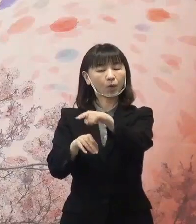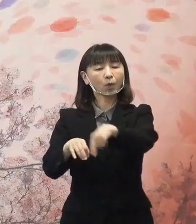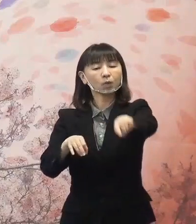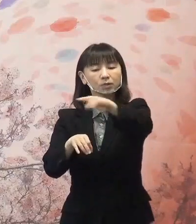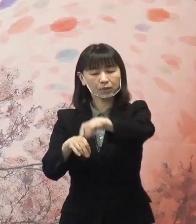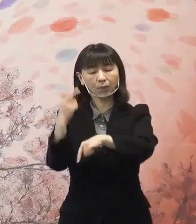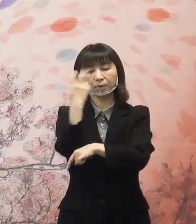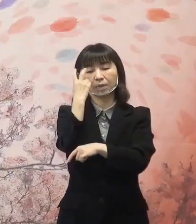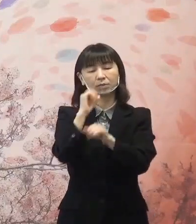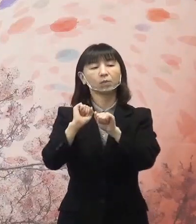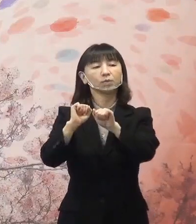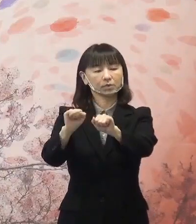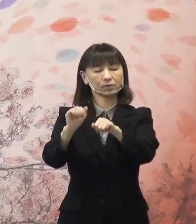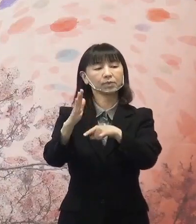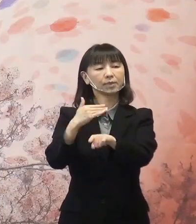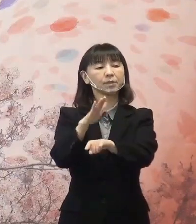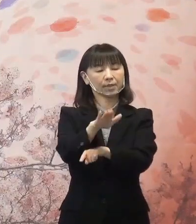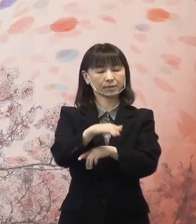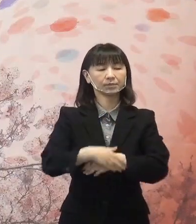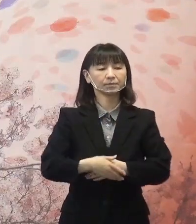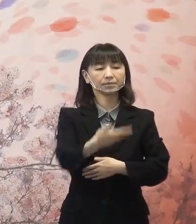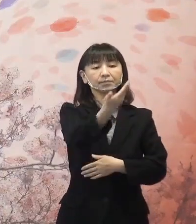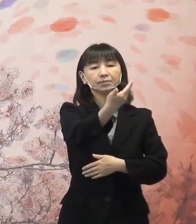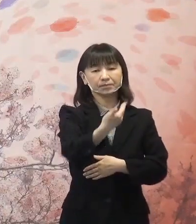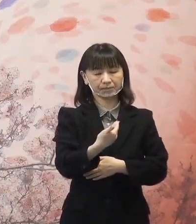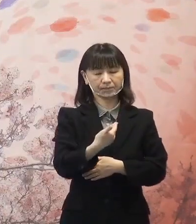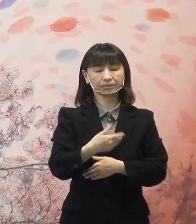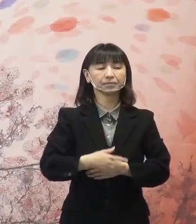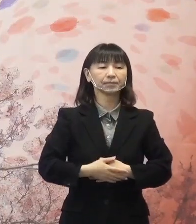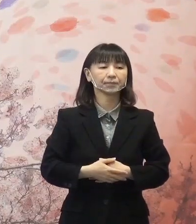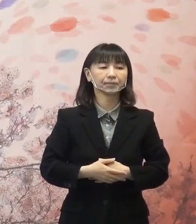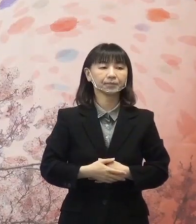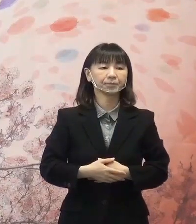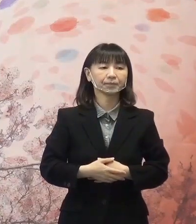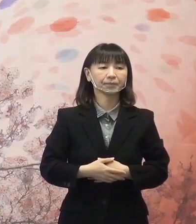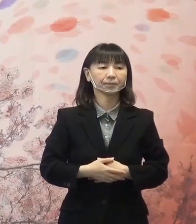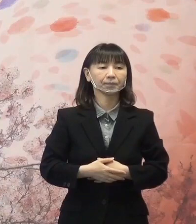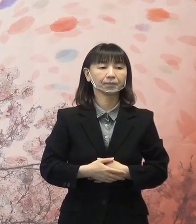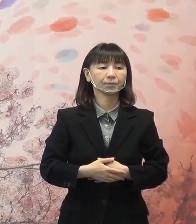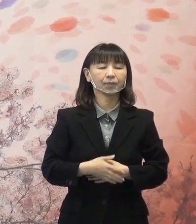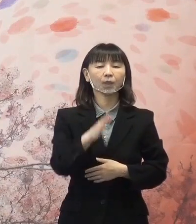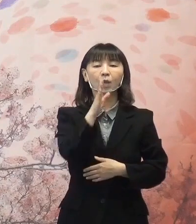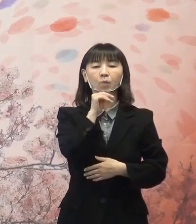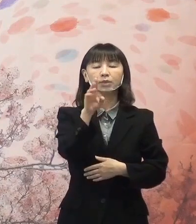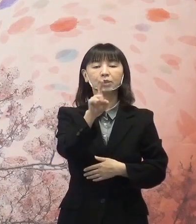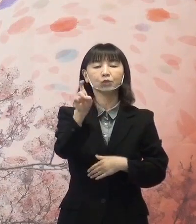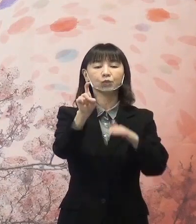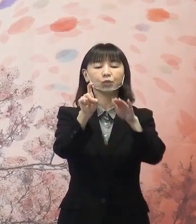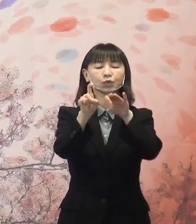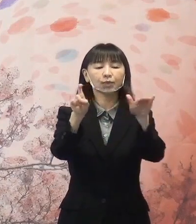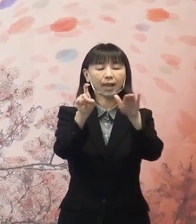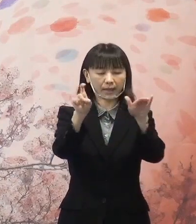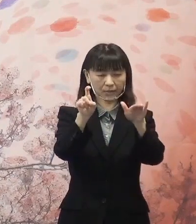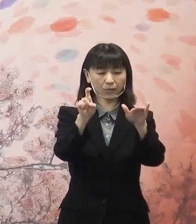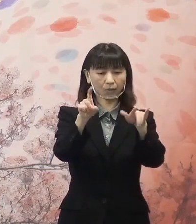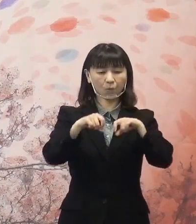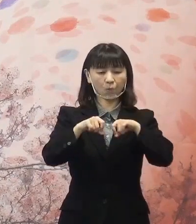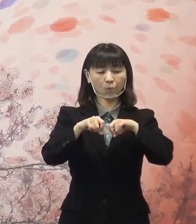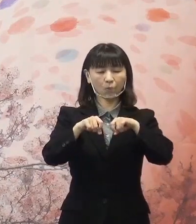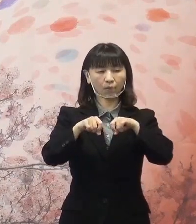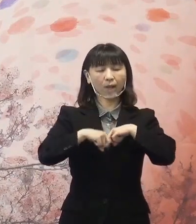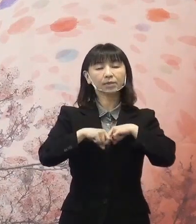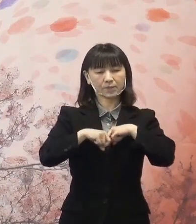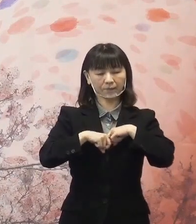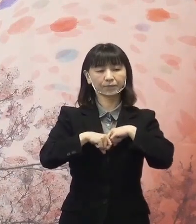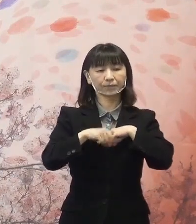していきます。 分かりました。あと1点もお伺いしたいんですけれども、はい、この10代の、感染の方が何人かいらっしゃると思います。